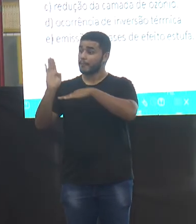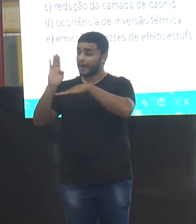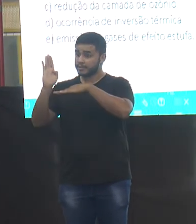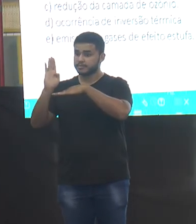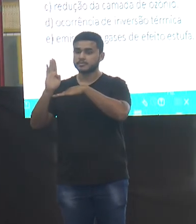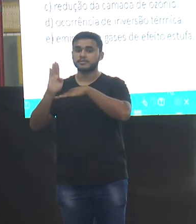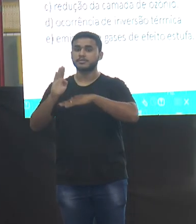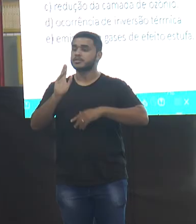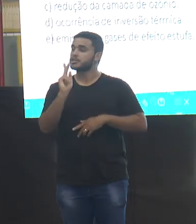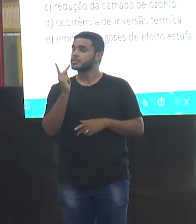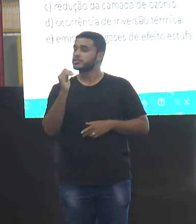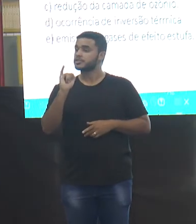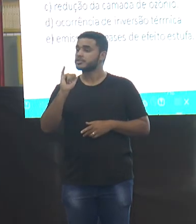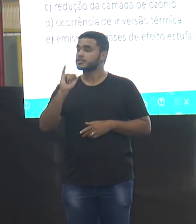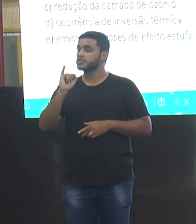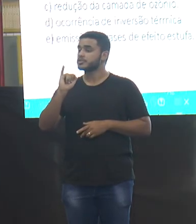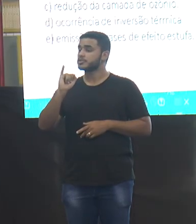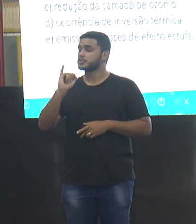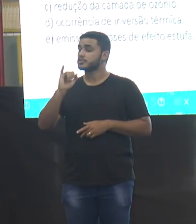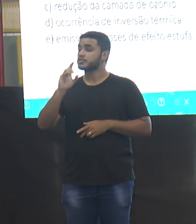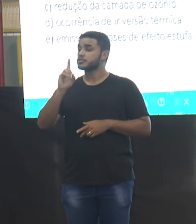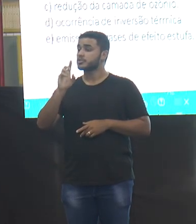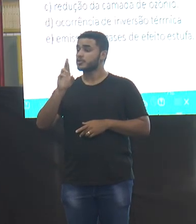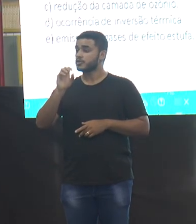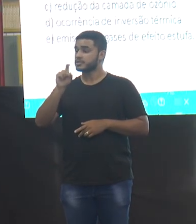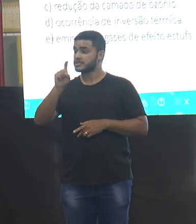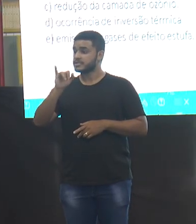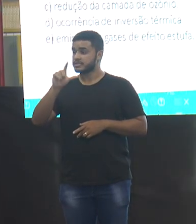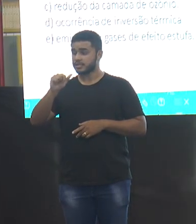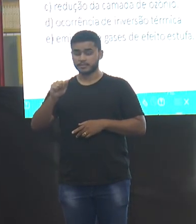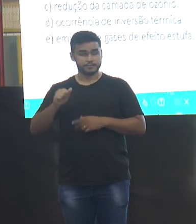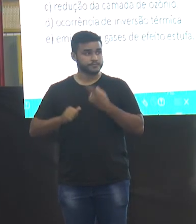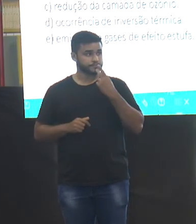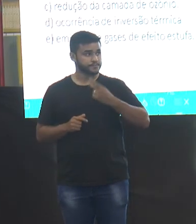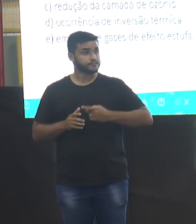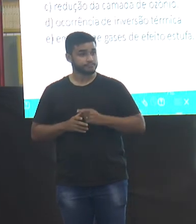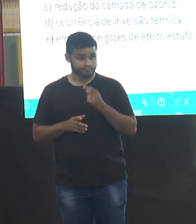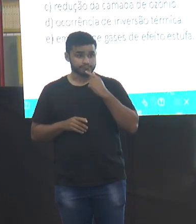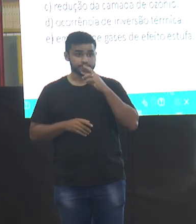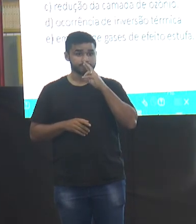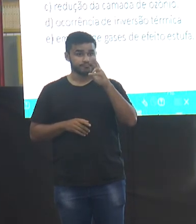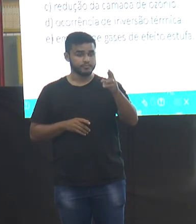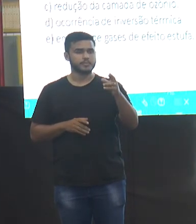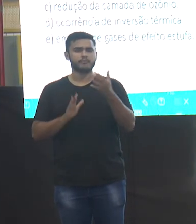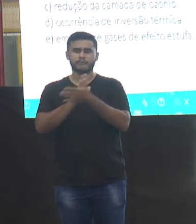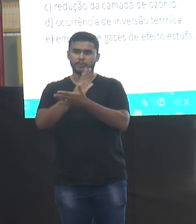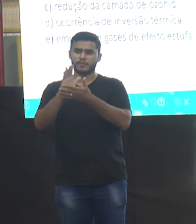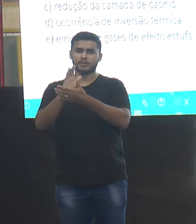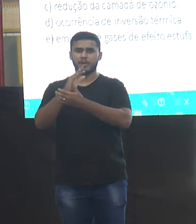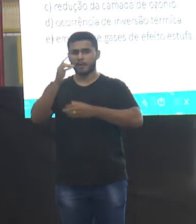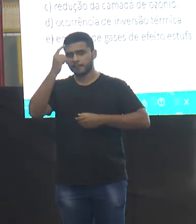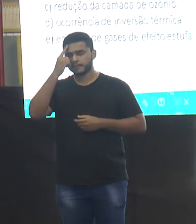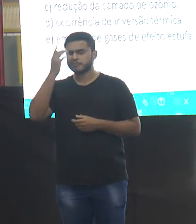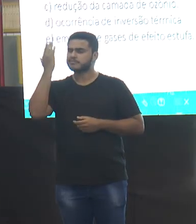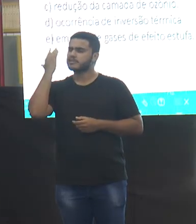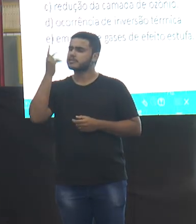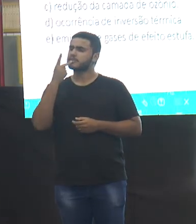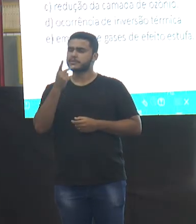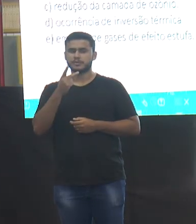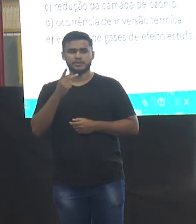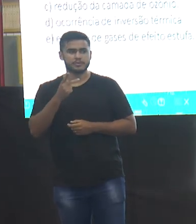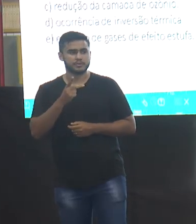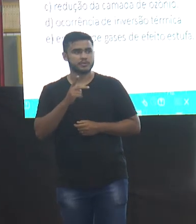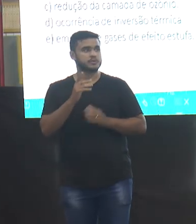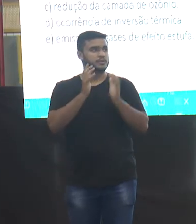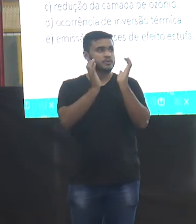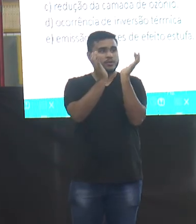forte. Família 1A da tabela e família 2A. Alguns aqui devem ter ouvido, nem que seja muito tempo atrás, que as famílias